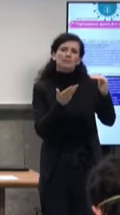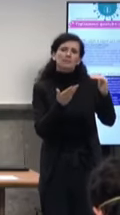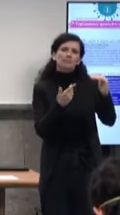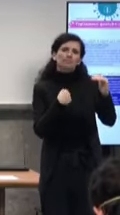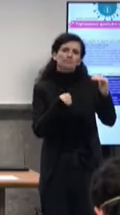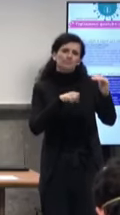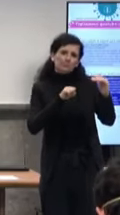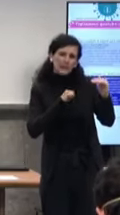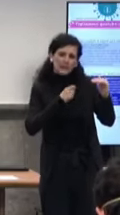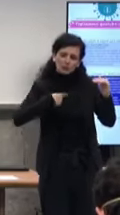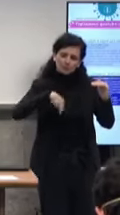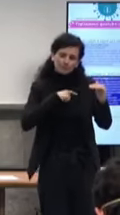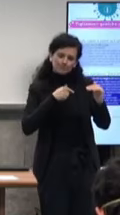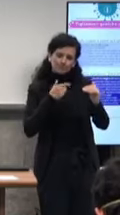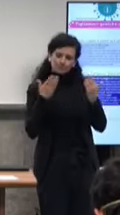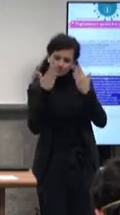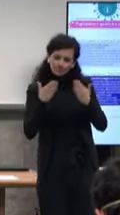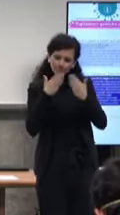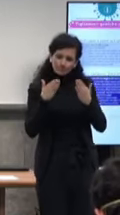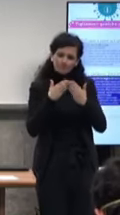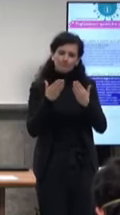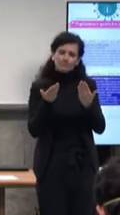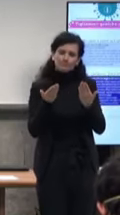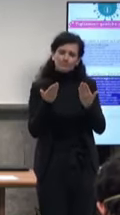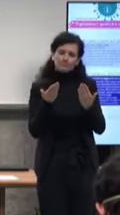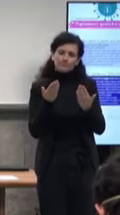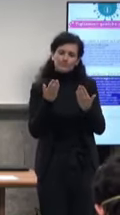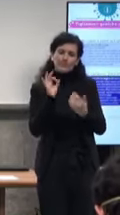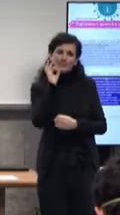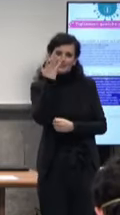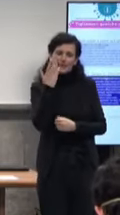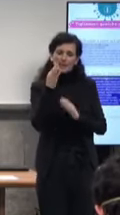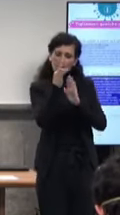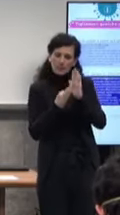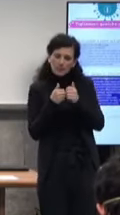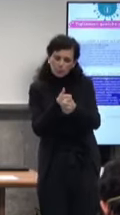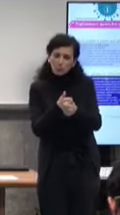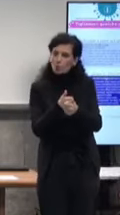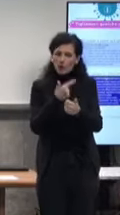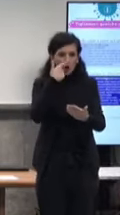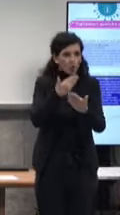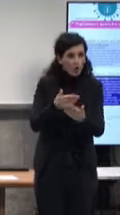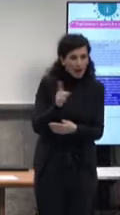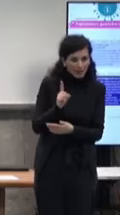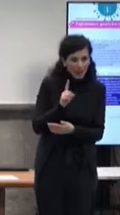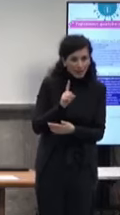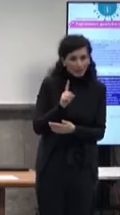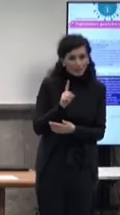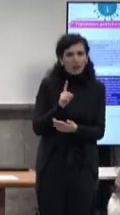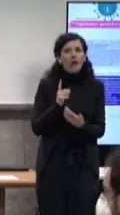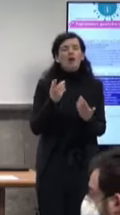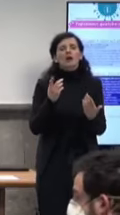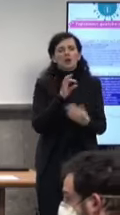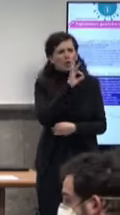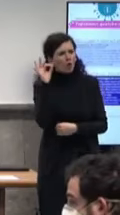che adotteremo non saranno sufficientemente non saranno adatte a mantenere questo non si rivela riveleranno o non